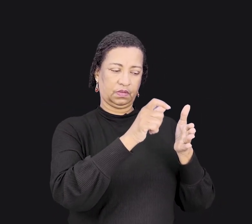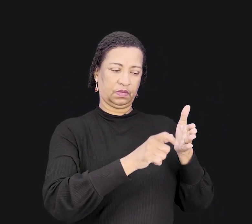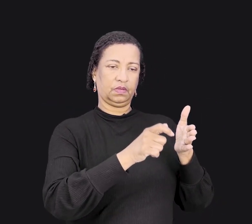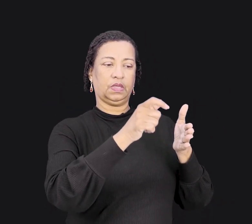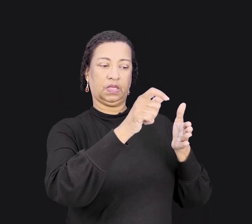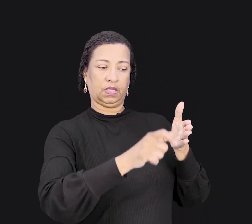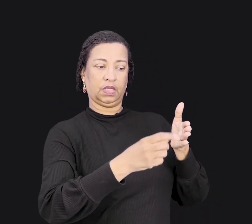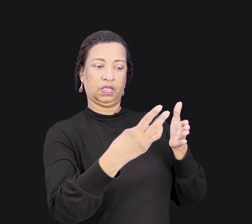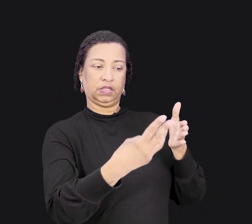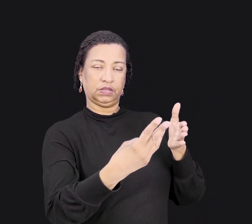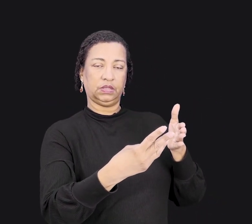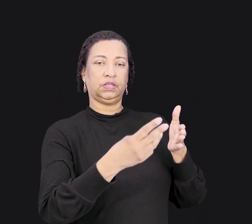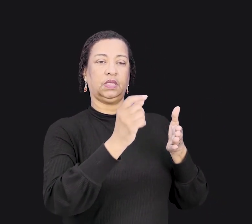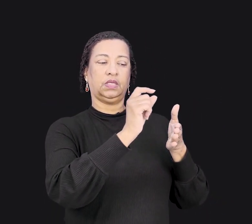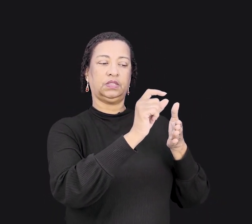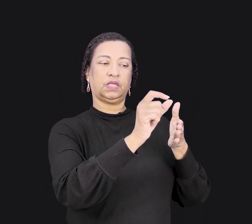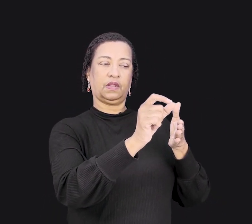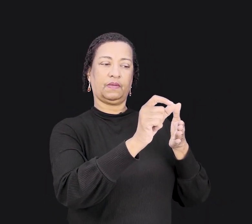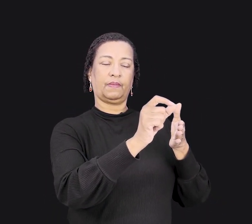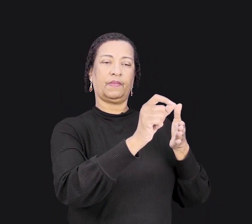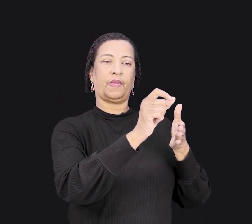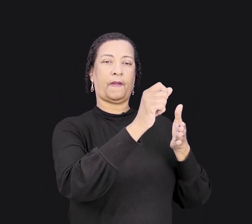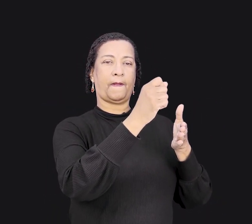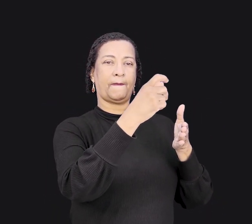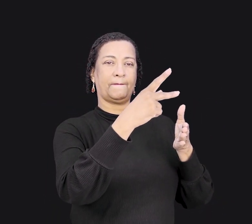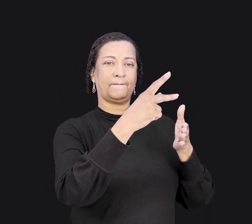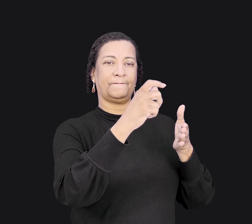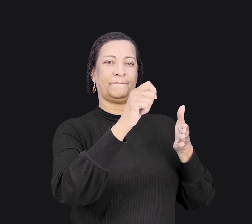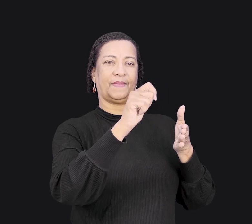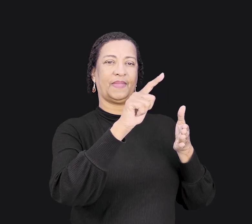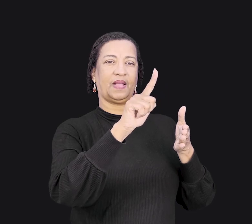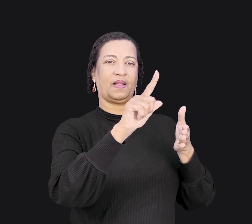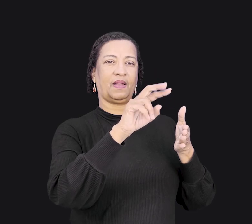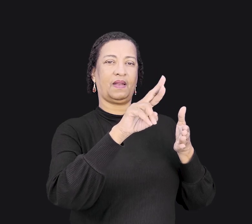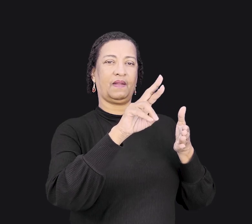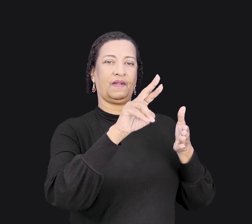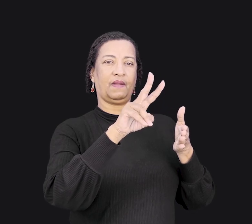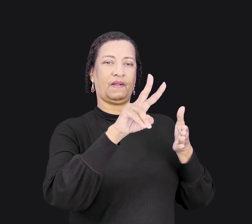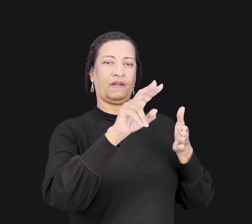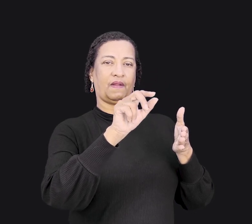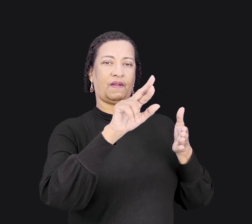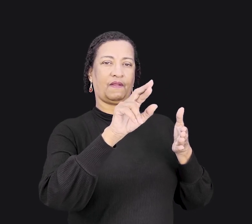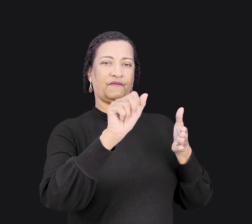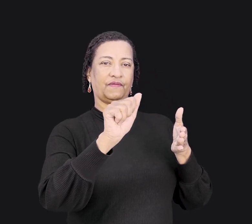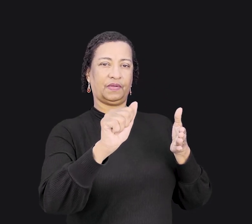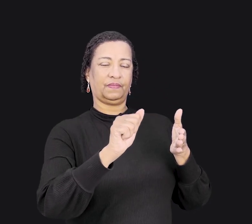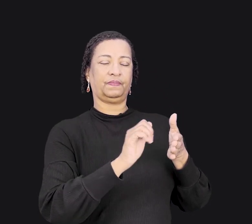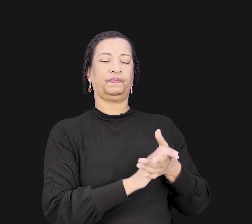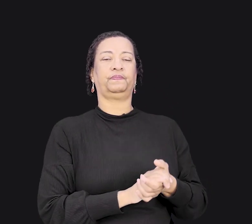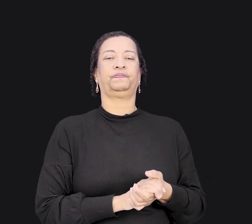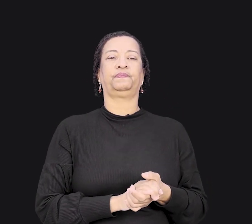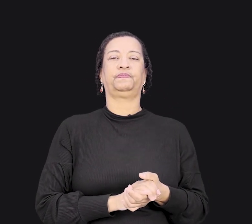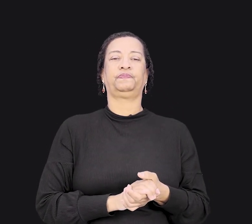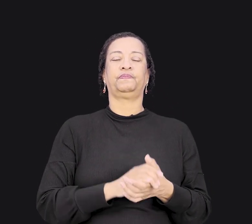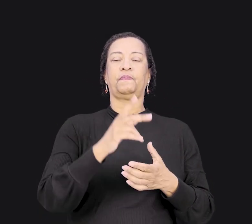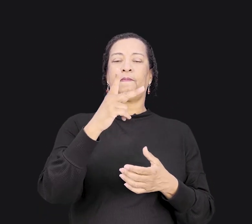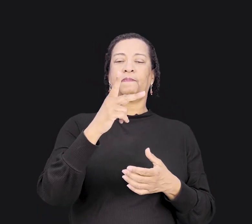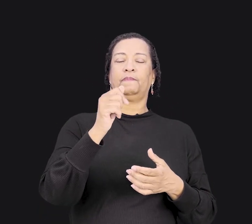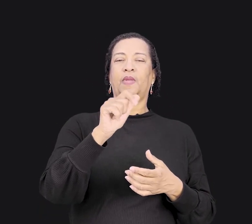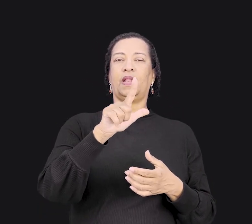assim: A Palavra. Nesta coluna, faça uma lista das outras referências bíblicas que citam